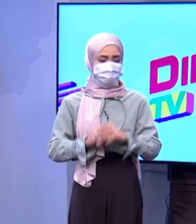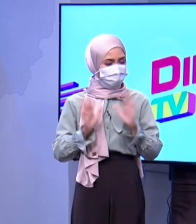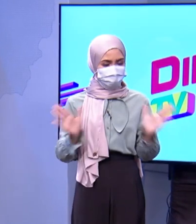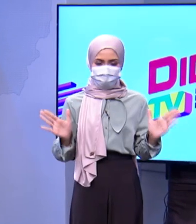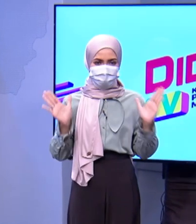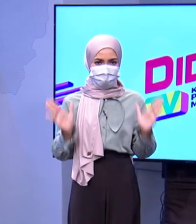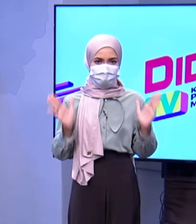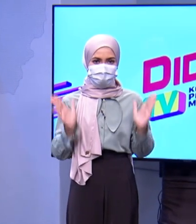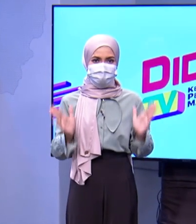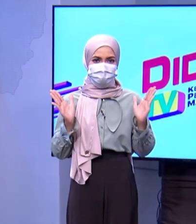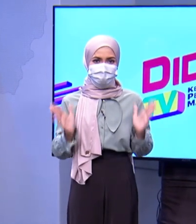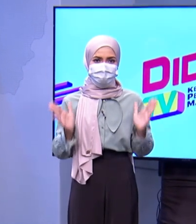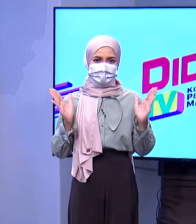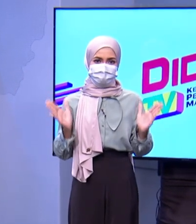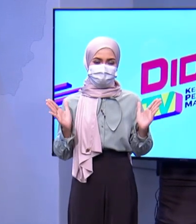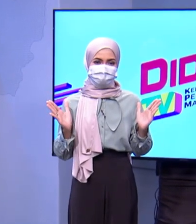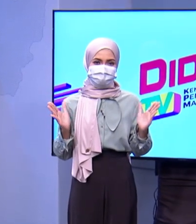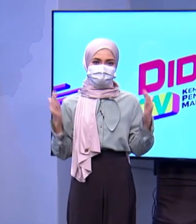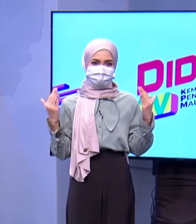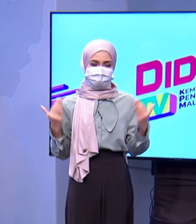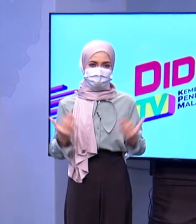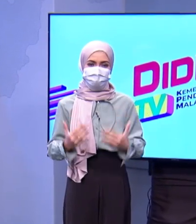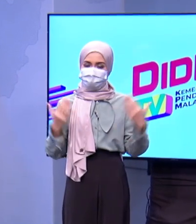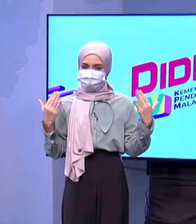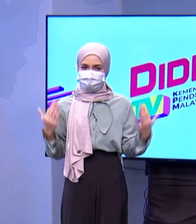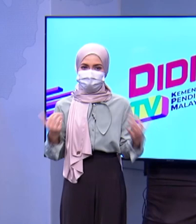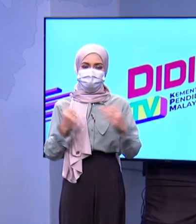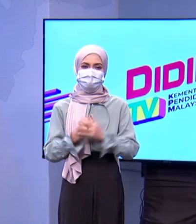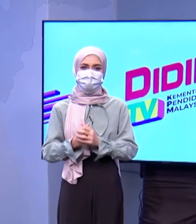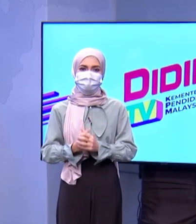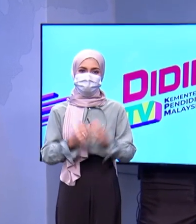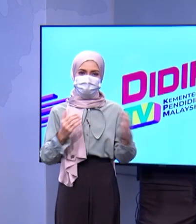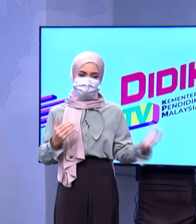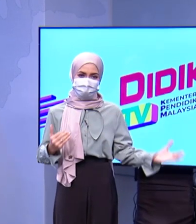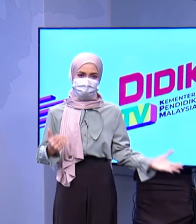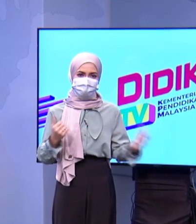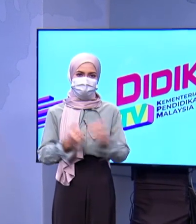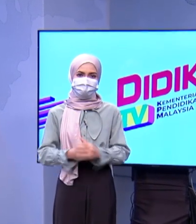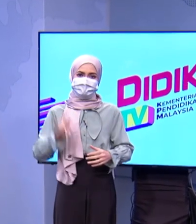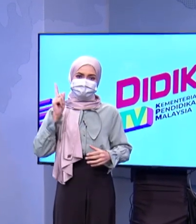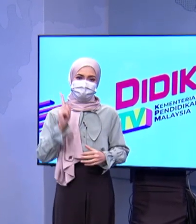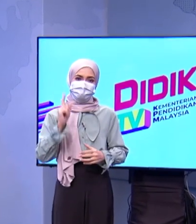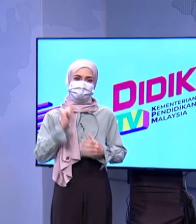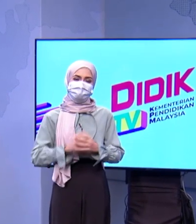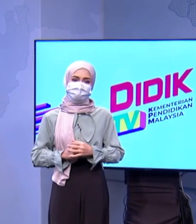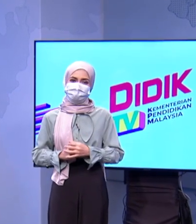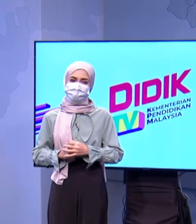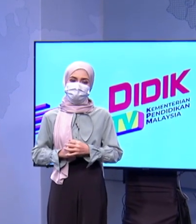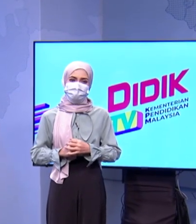kalau tadi kepulauan duduk saja di rumah pastikan jadi kita selama orang sekeliling kita pun selama jaga penjarakan Fisika 1 meter atau lebih